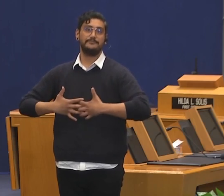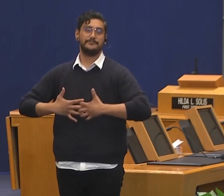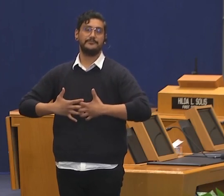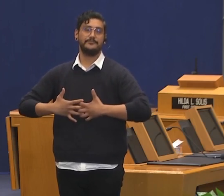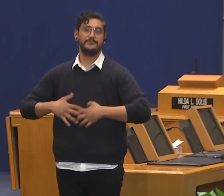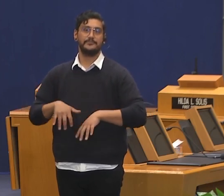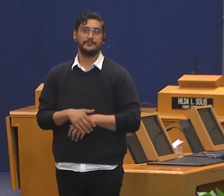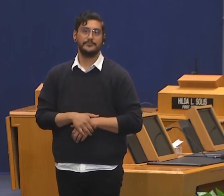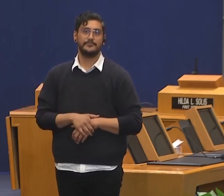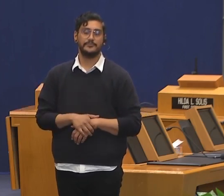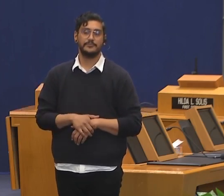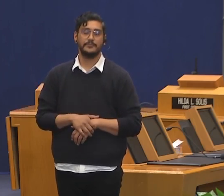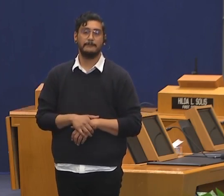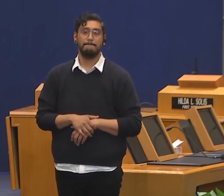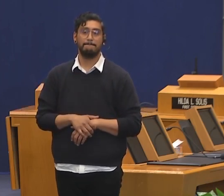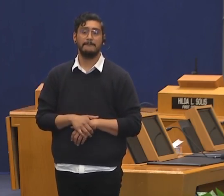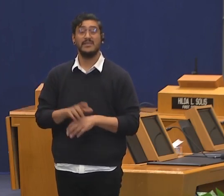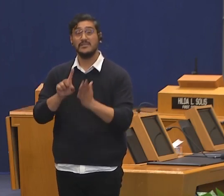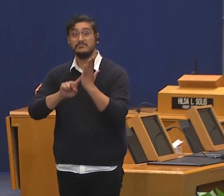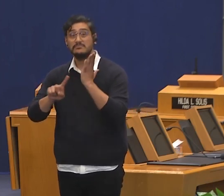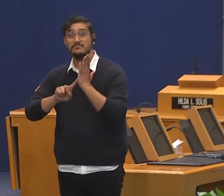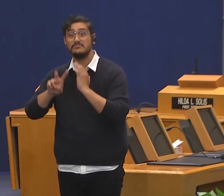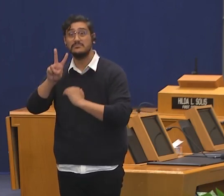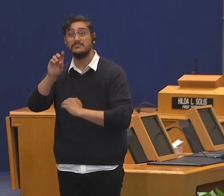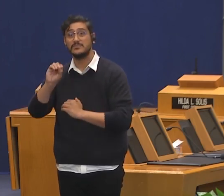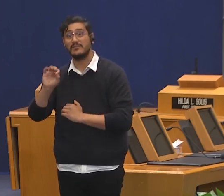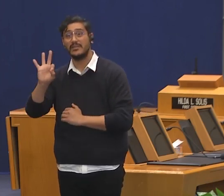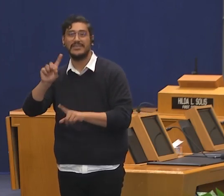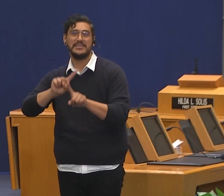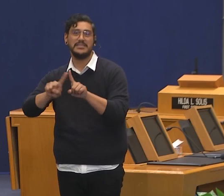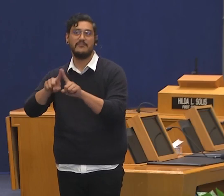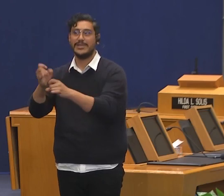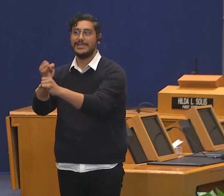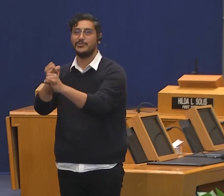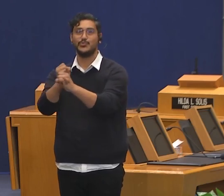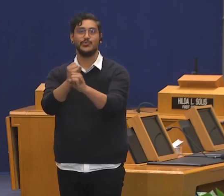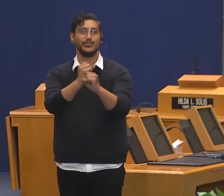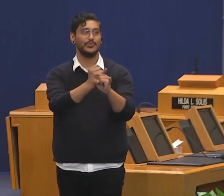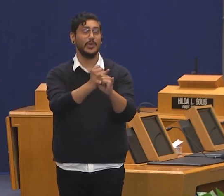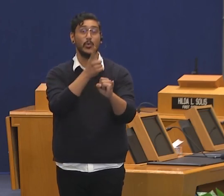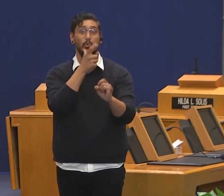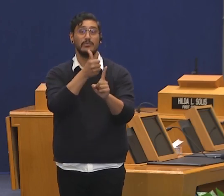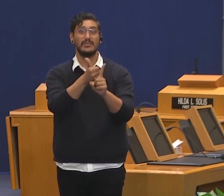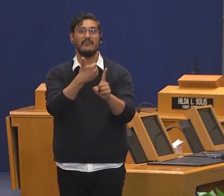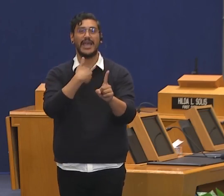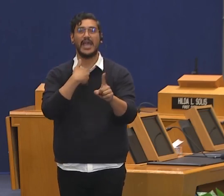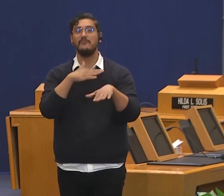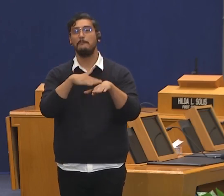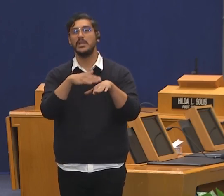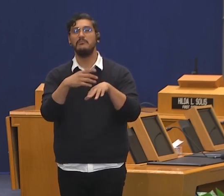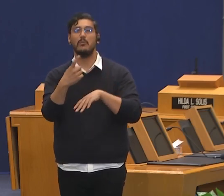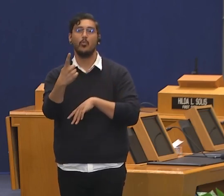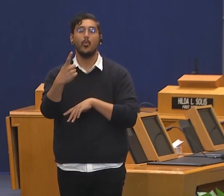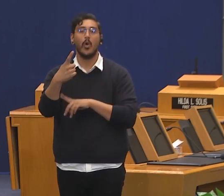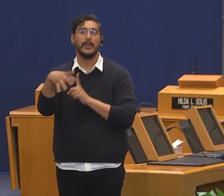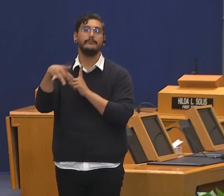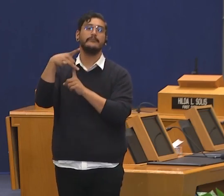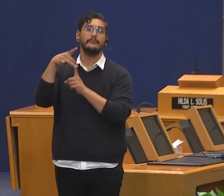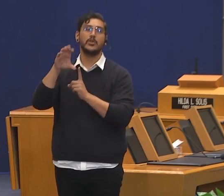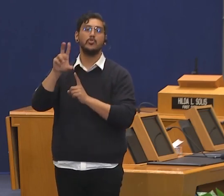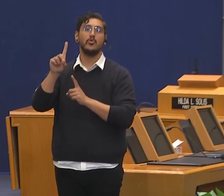Actualmente estamos investigando 209 entornos institucionales con al menos un caso confirmado de